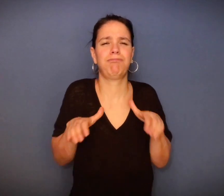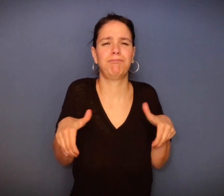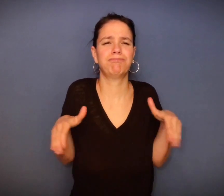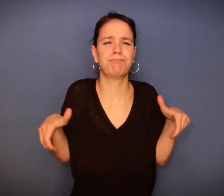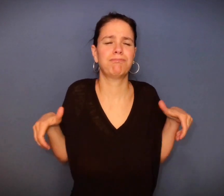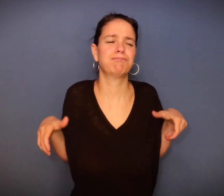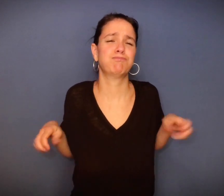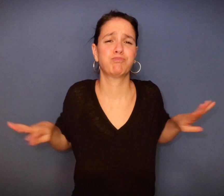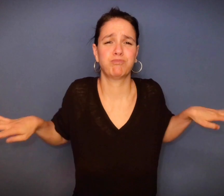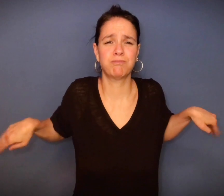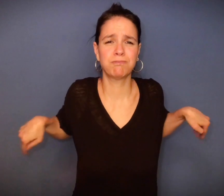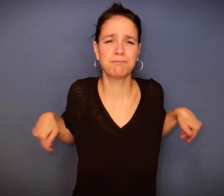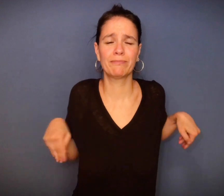canetons.